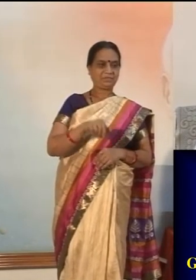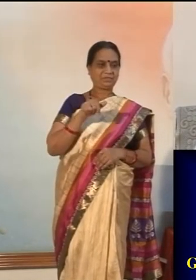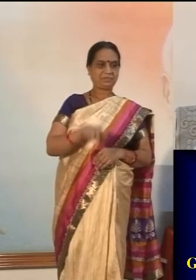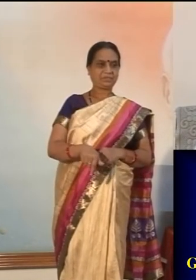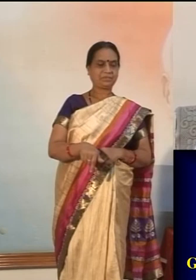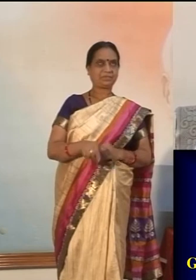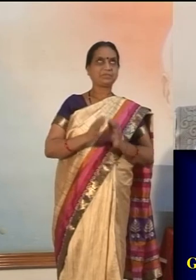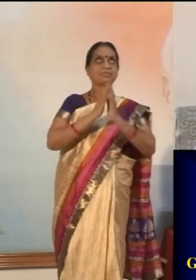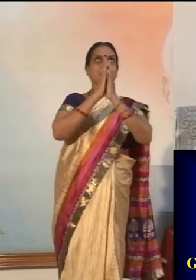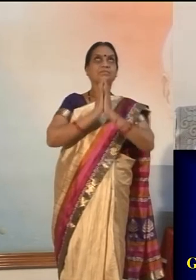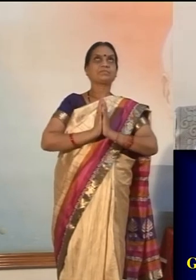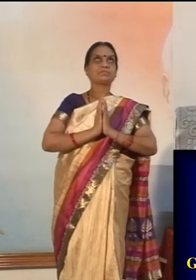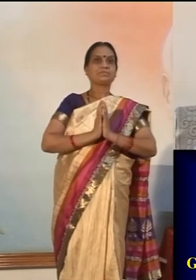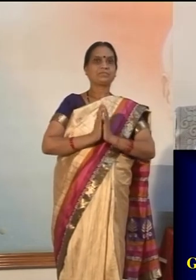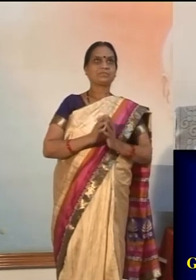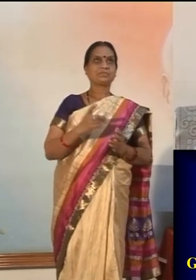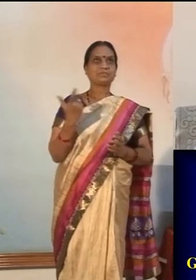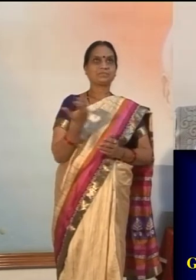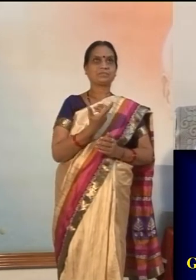कि भगवान कौन है?